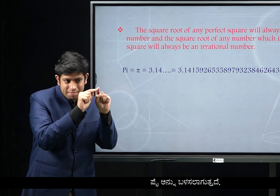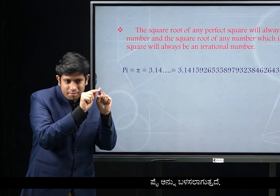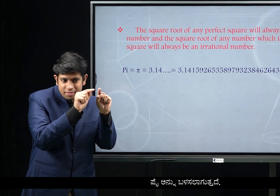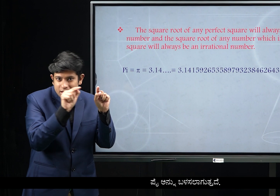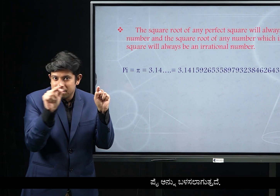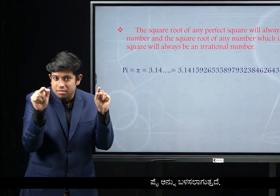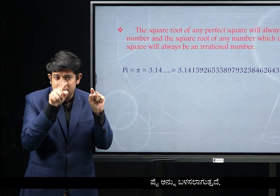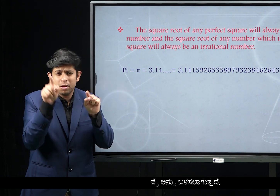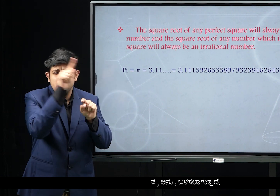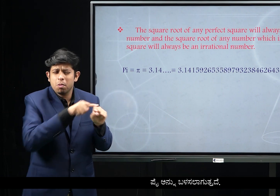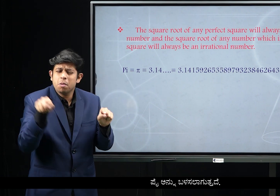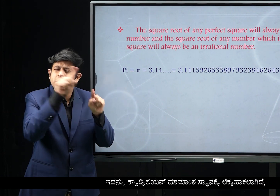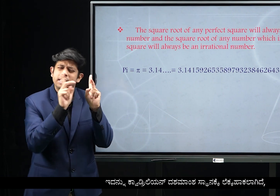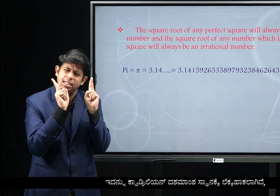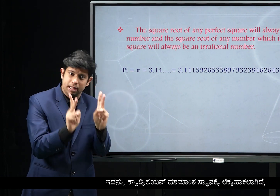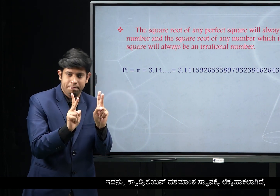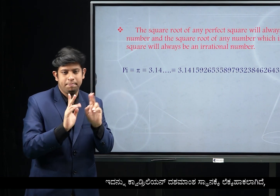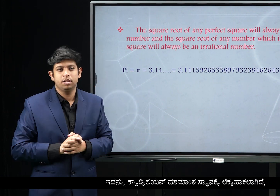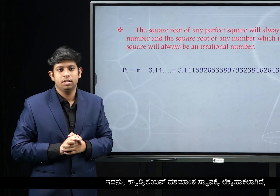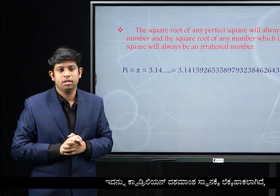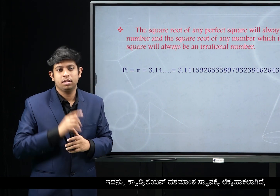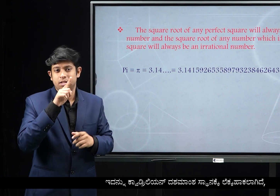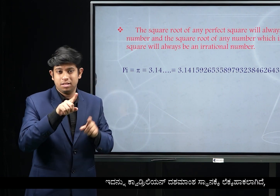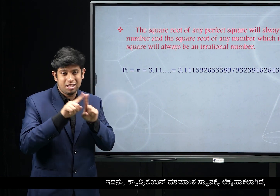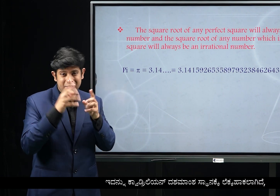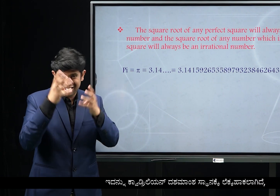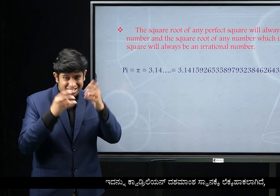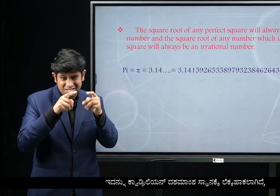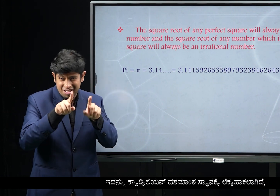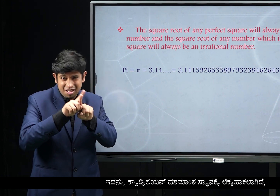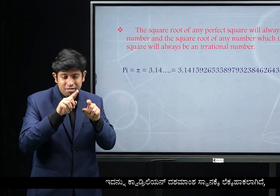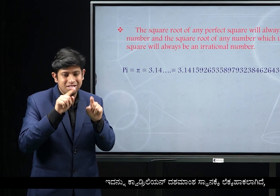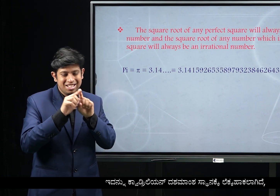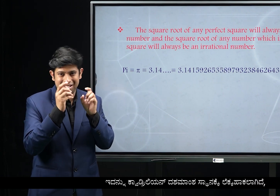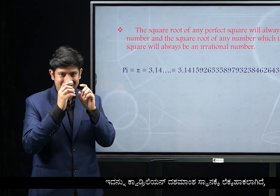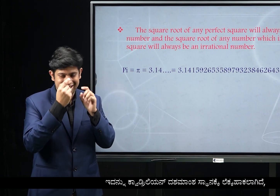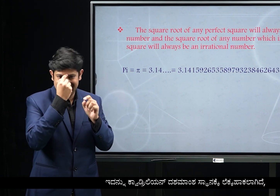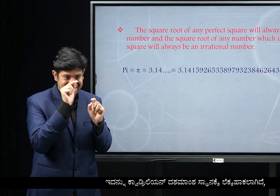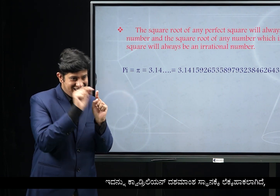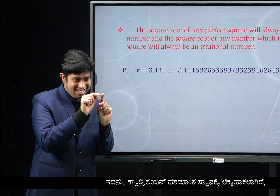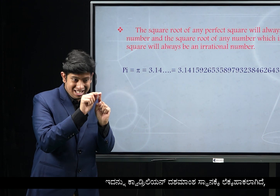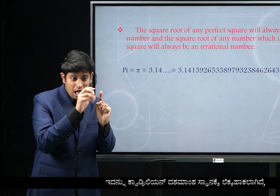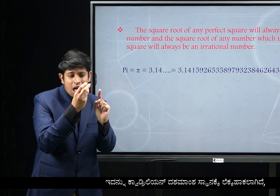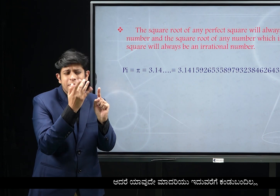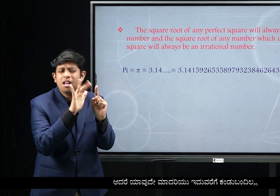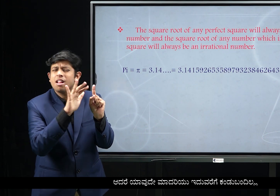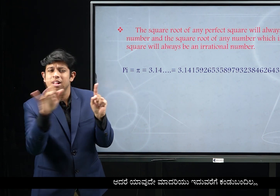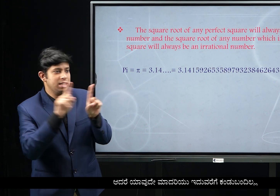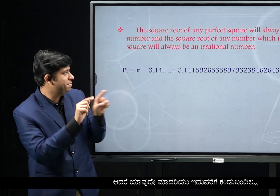ಬಳಸಲಾಗುತ್ತದೆ. ಇದನ್ನು ಕ್ವಾಡ್ರಿಲಿಯನ್ ದಶಮಾಂಶ ಸ್ಥಾನಕ್ಕೆ ಲೆಕ್ಕ ಹಾಕಲಾಗಿದೆ. ಆದರೆ